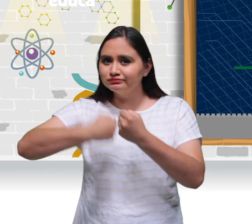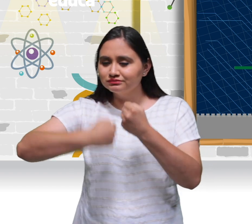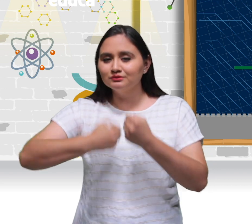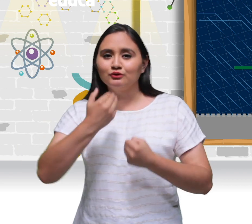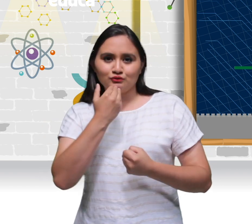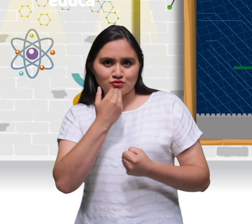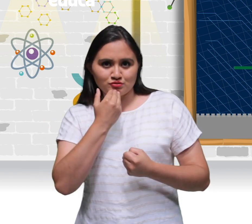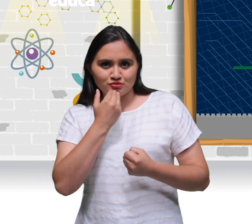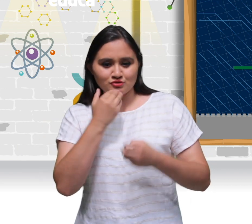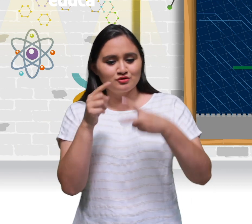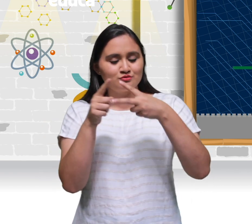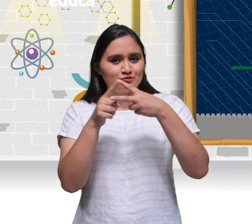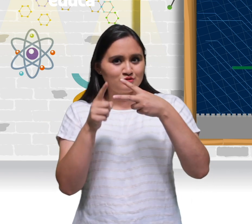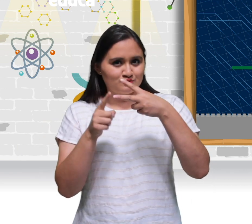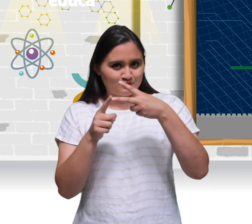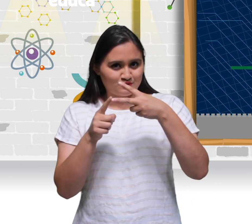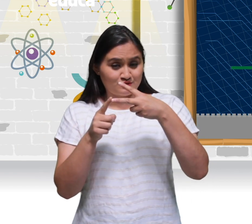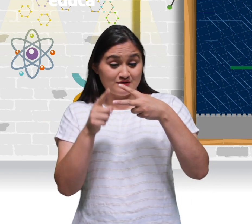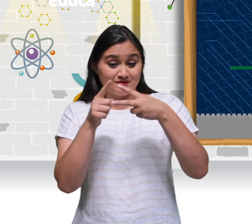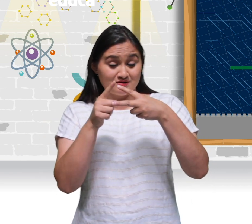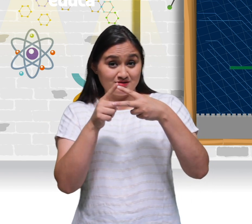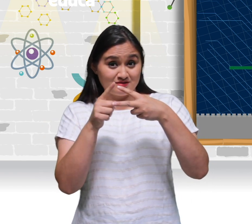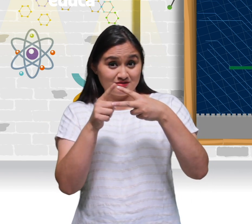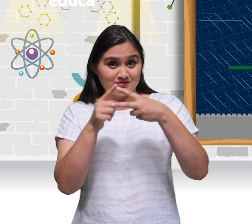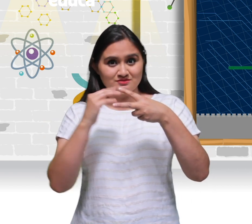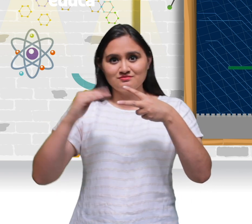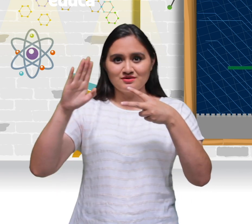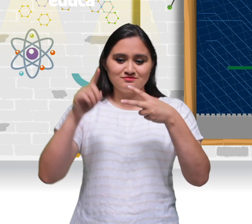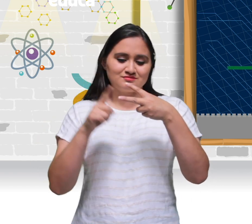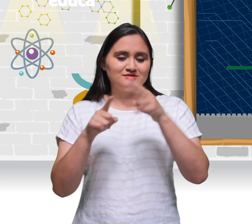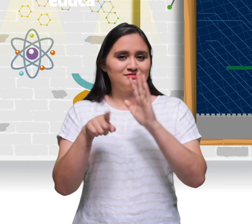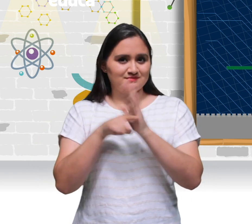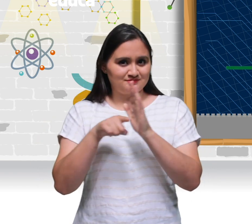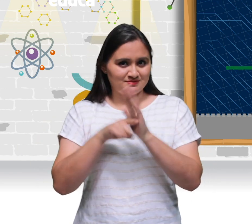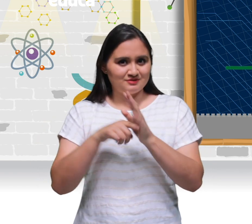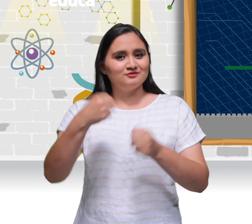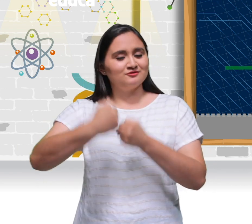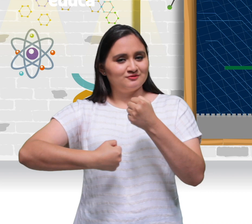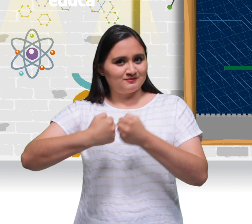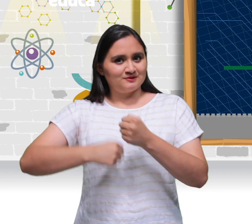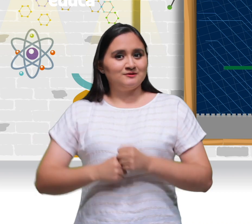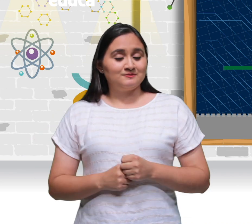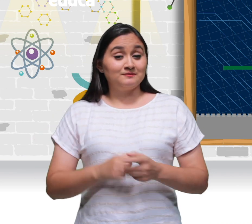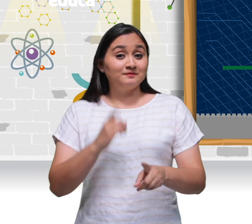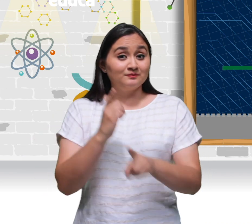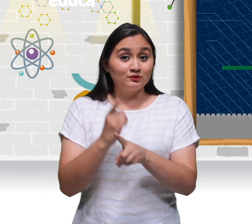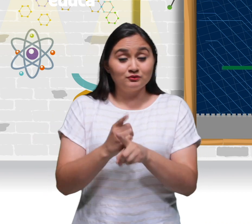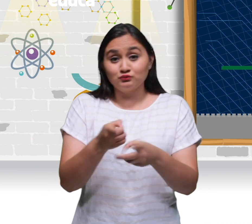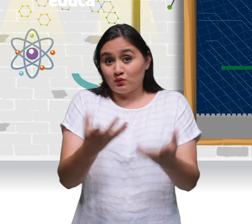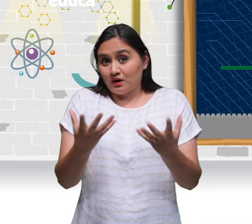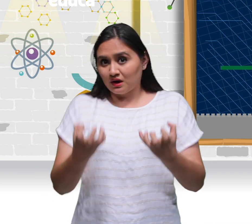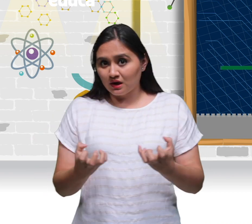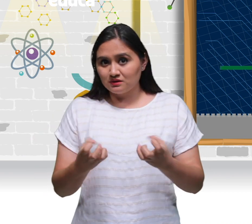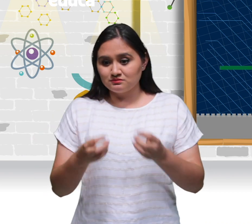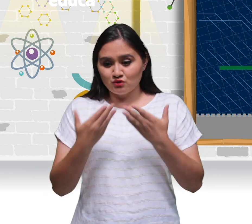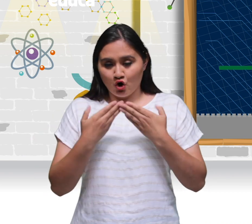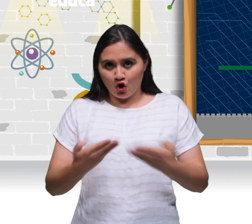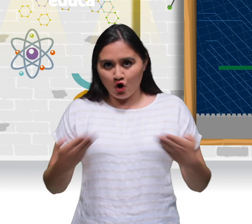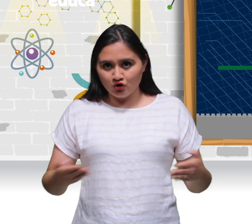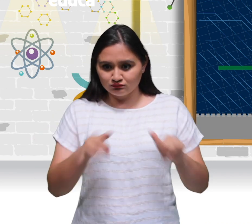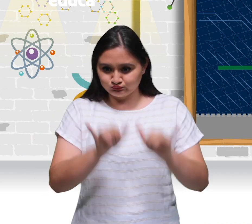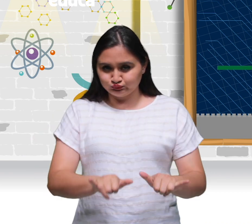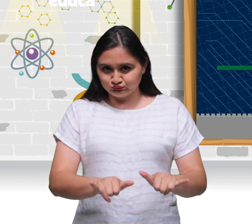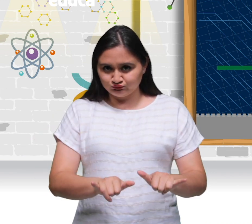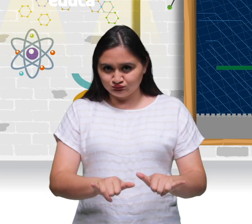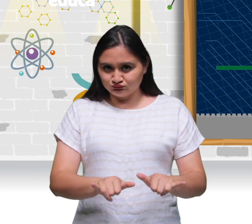de rozamiento o fricción dinámica será menor que la fuerza de rozamiento o fricción estática. Por lo tanto, podríamos decir que para conseguir que un